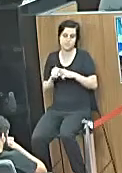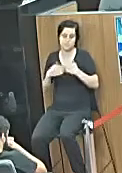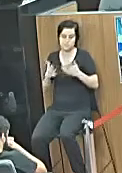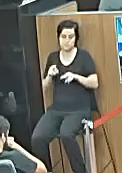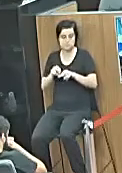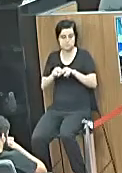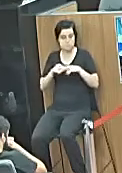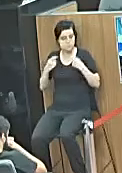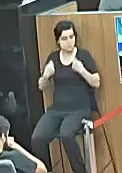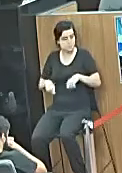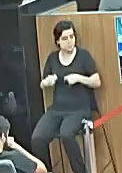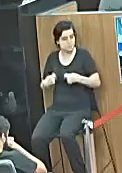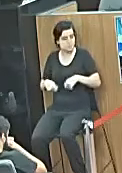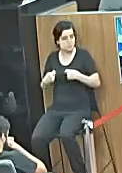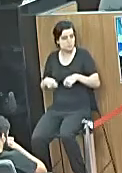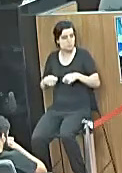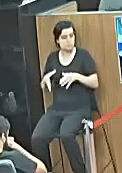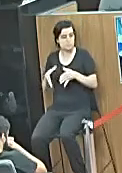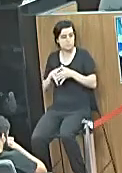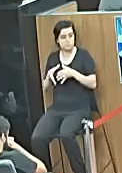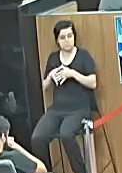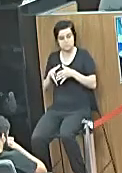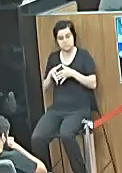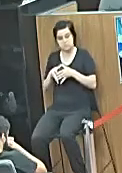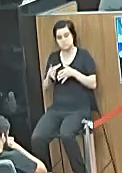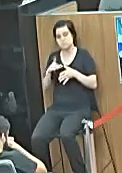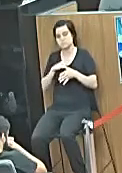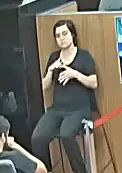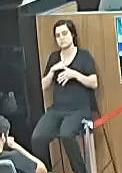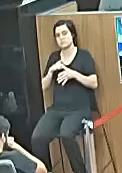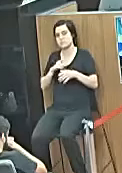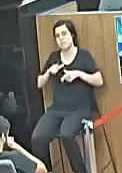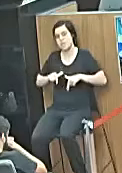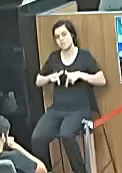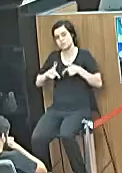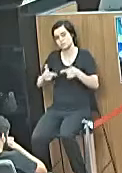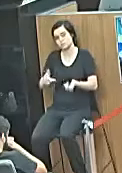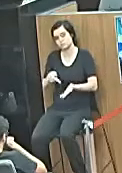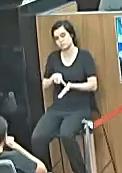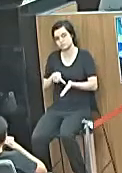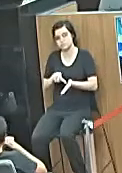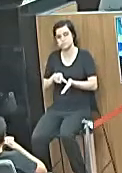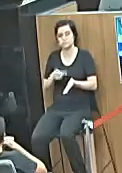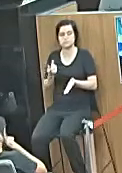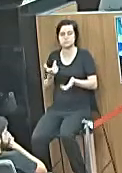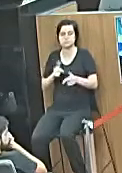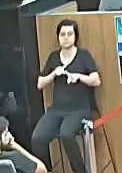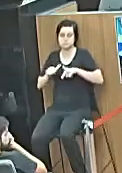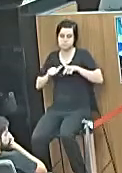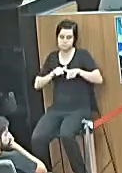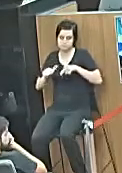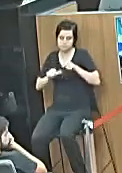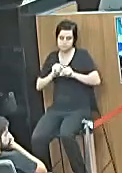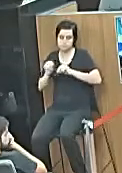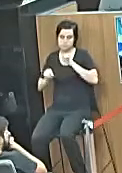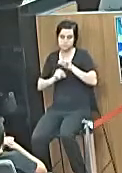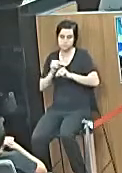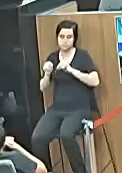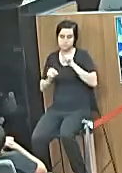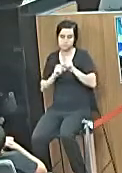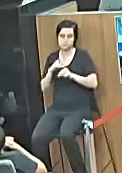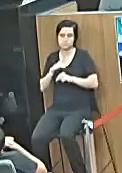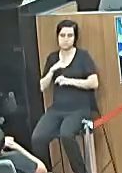necessário que sejam implementadas ações visando trabalhar os eixos previstos pelo